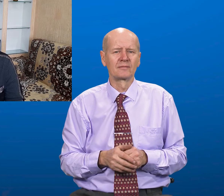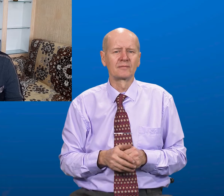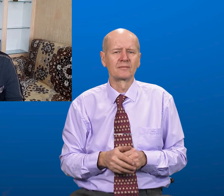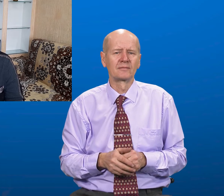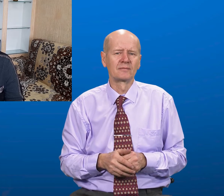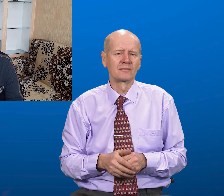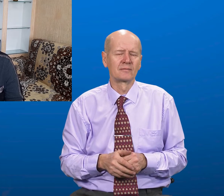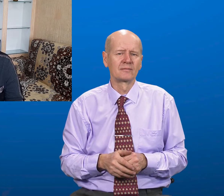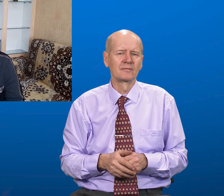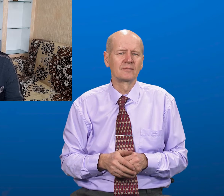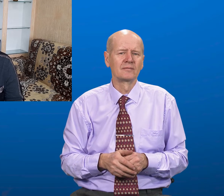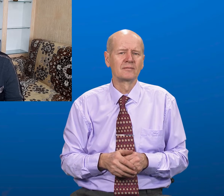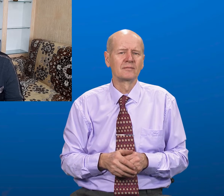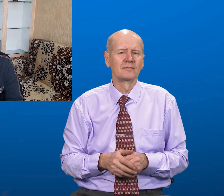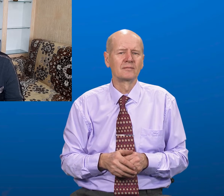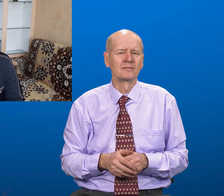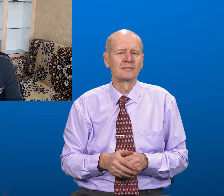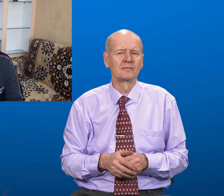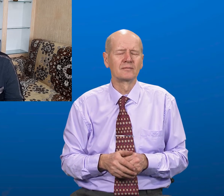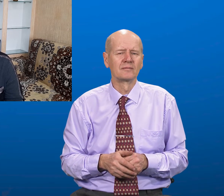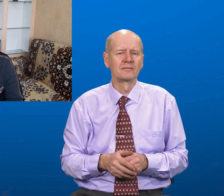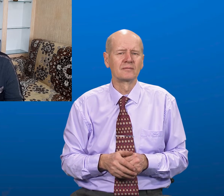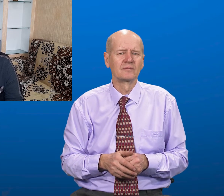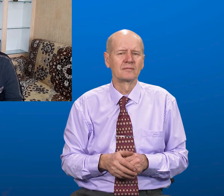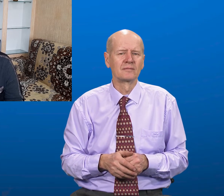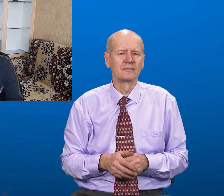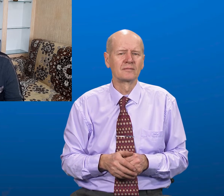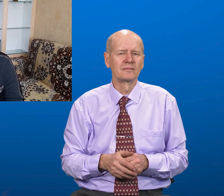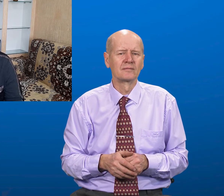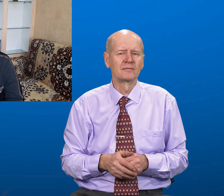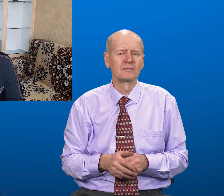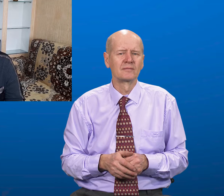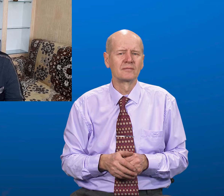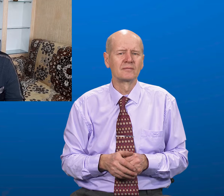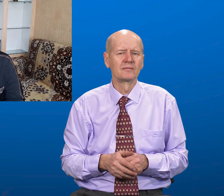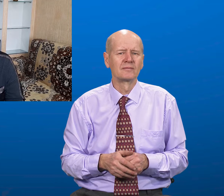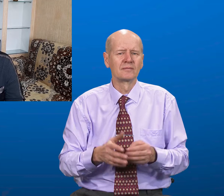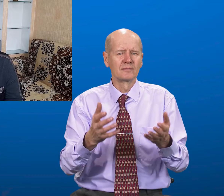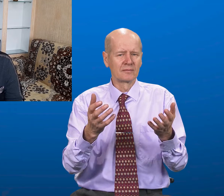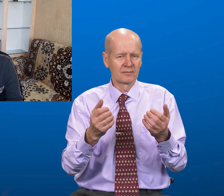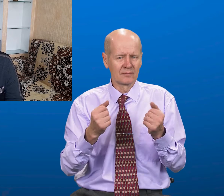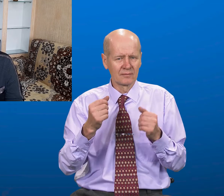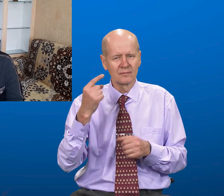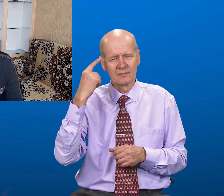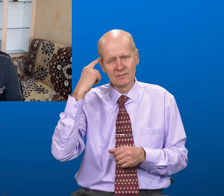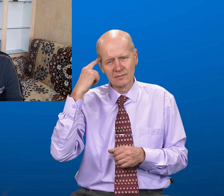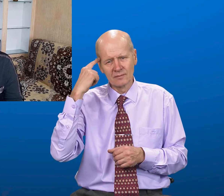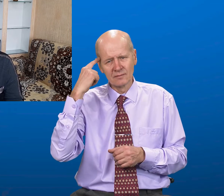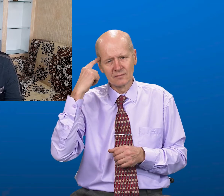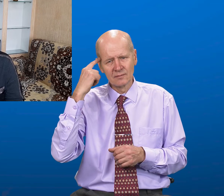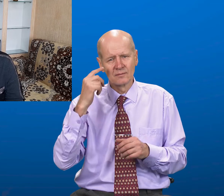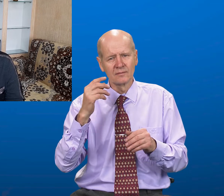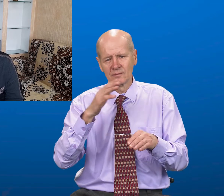раз говорит о бренности человеческого бытия. Мы уже встречали что-то подобное во 2 главе. Давайте на